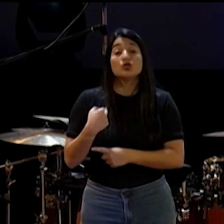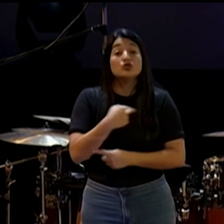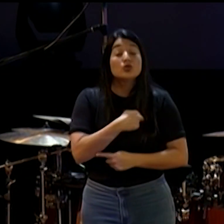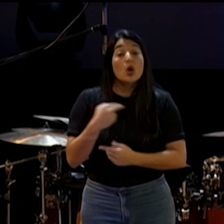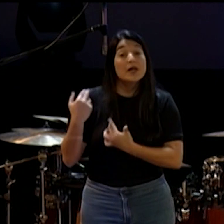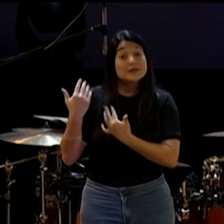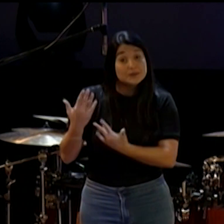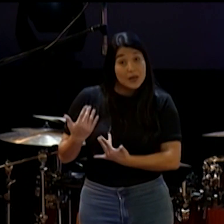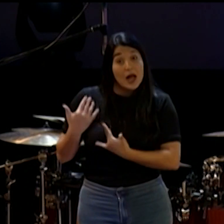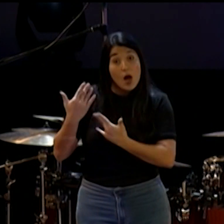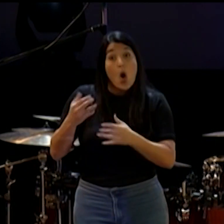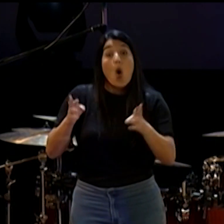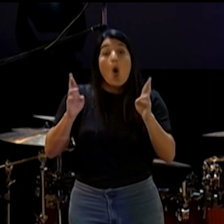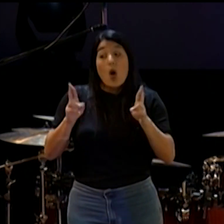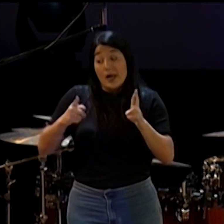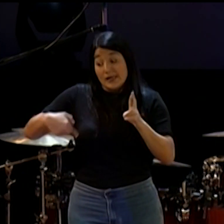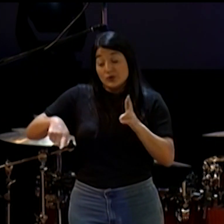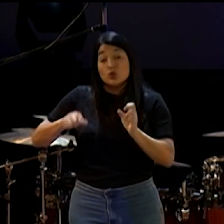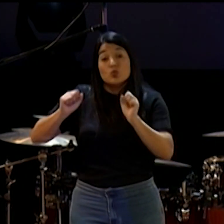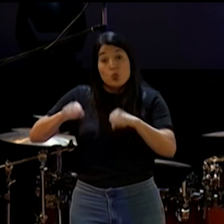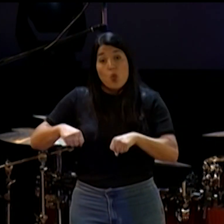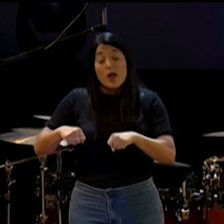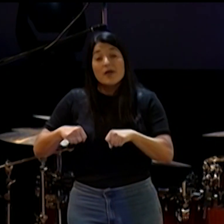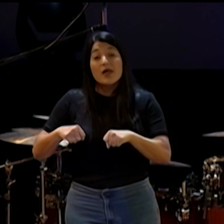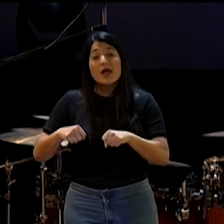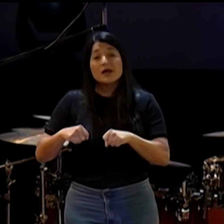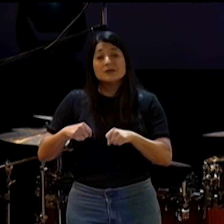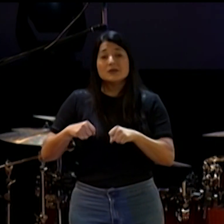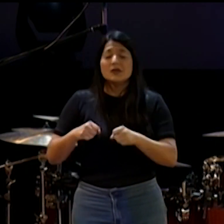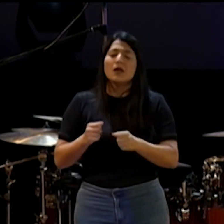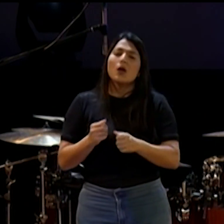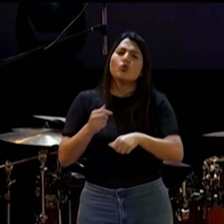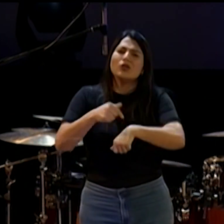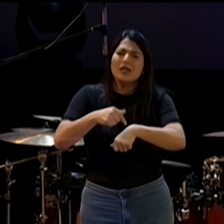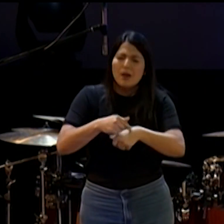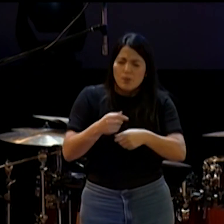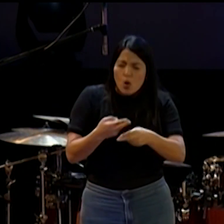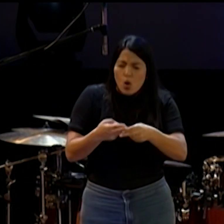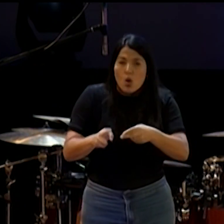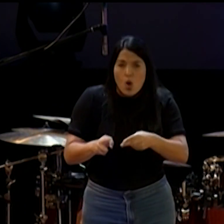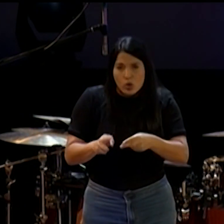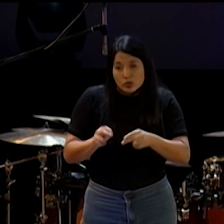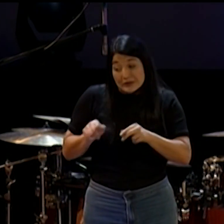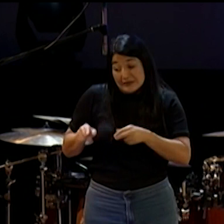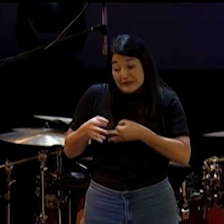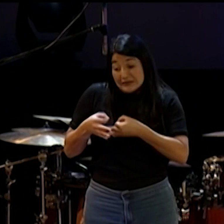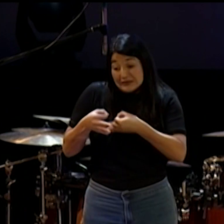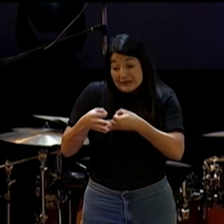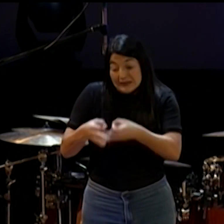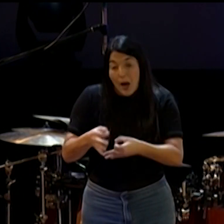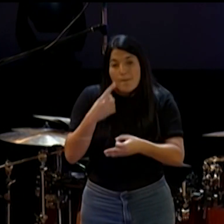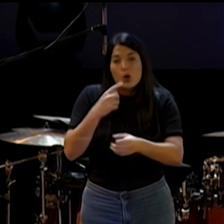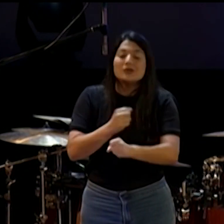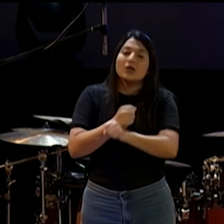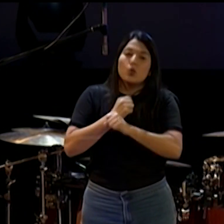esperamos puedan volver a hacer un plazo muy paulatino por la seguridad de todos y todas.